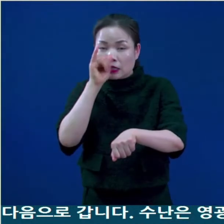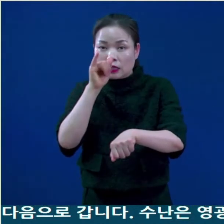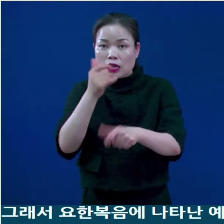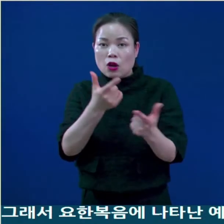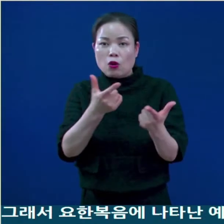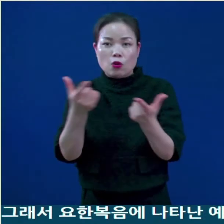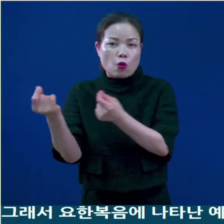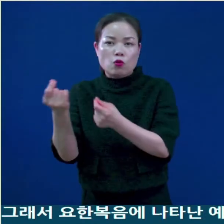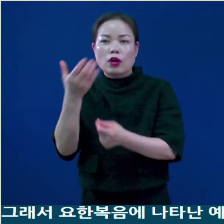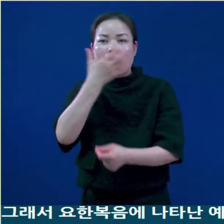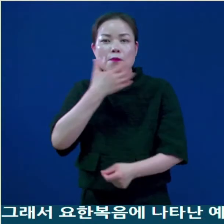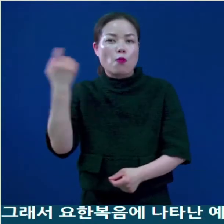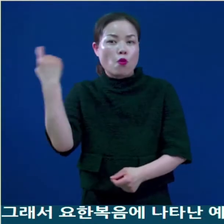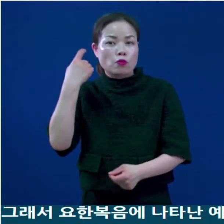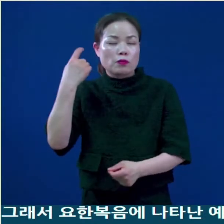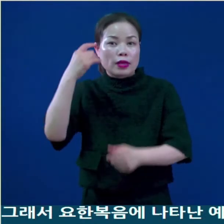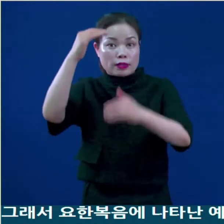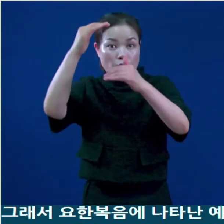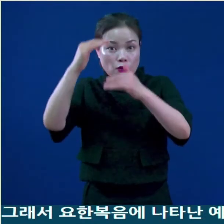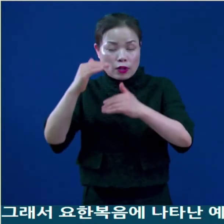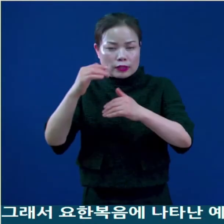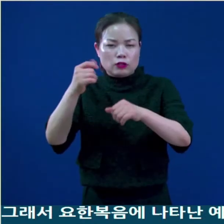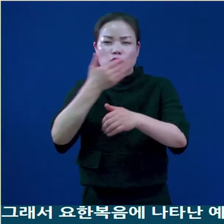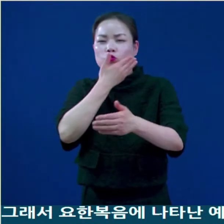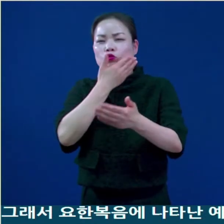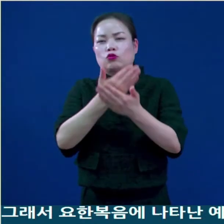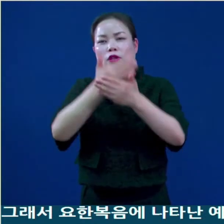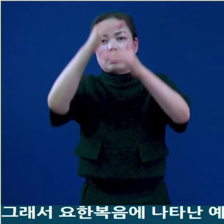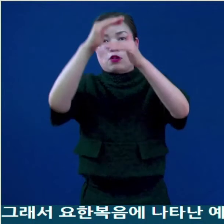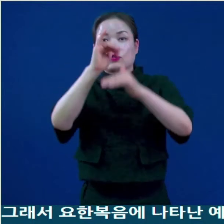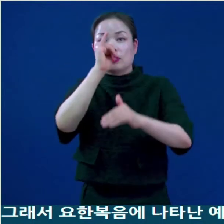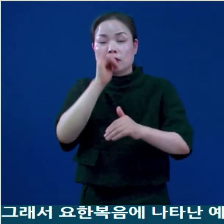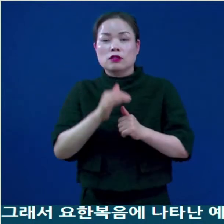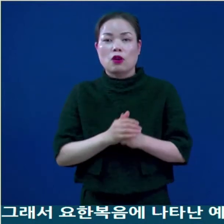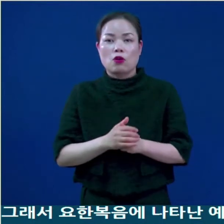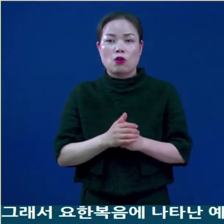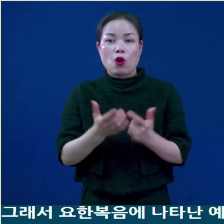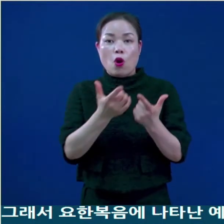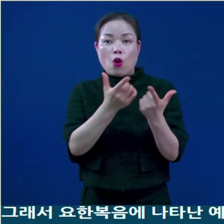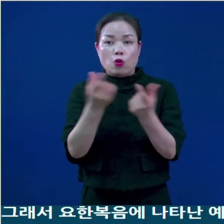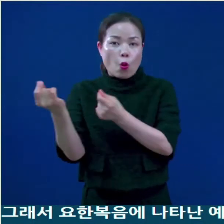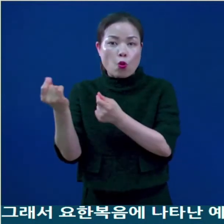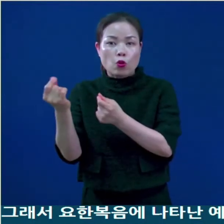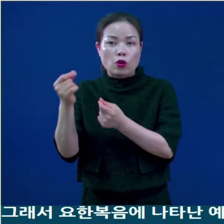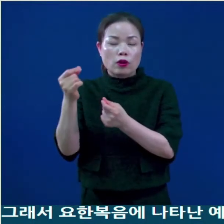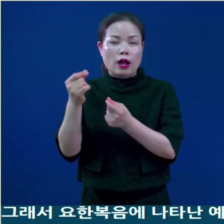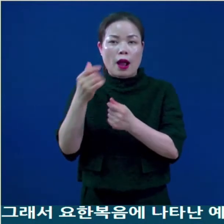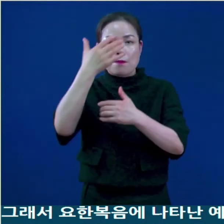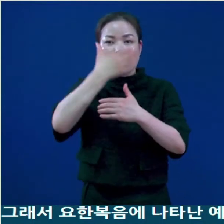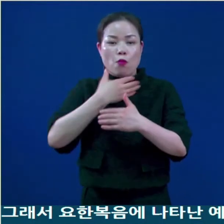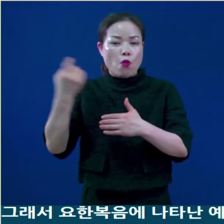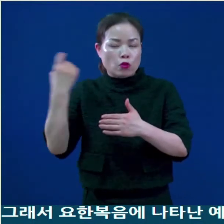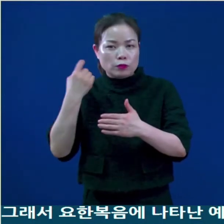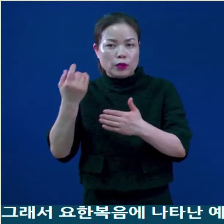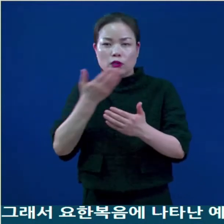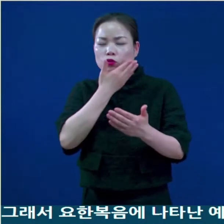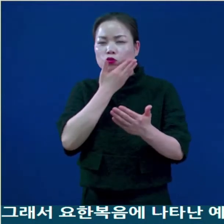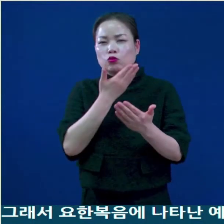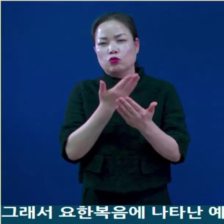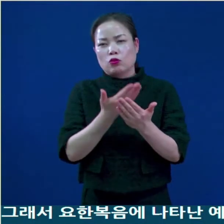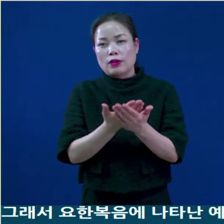공관복음과 이렇게 비교해 보면 중요한 특징이 나타나는데, 공관복음에서 중요하게 다루는